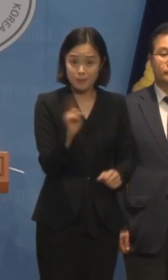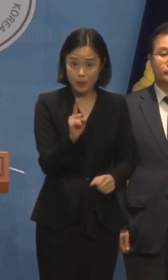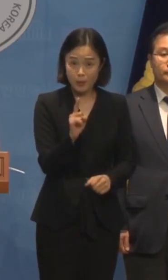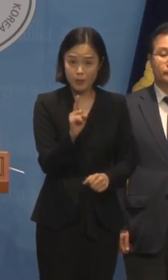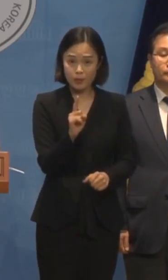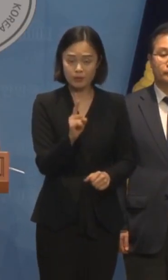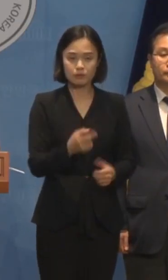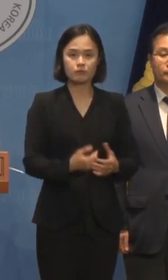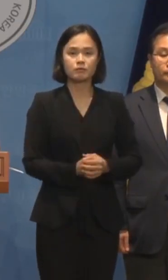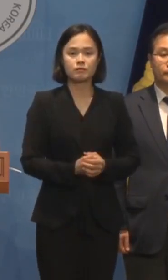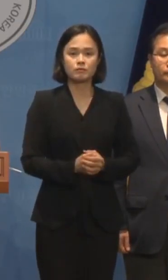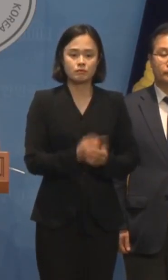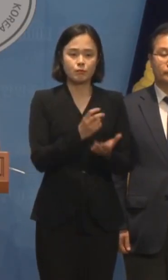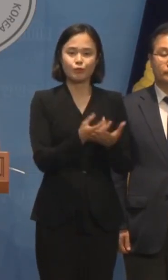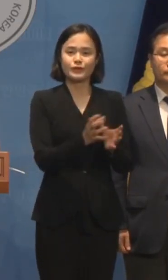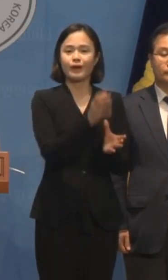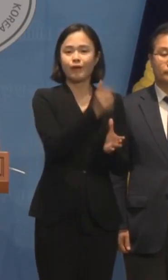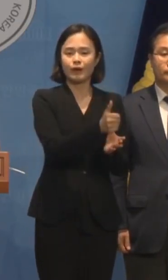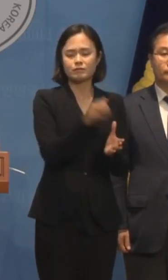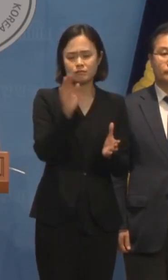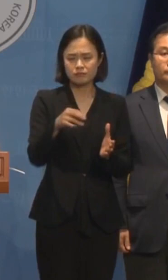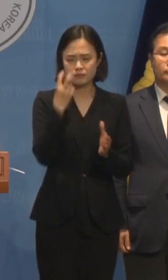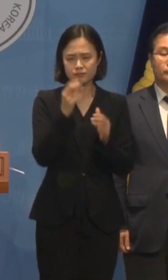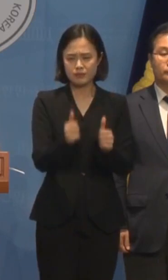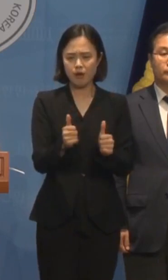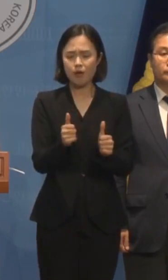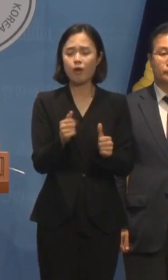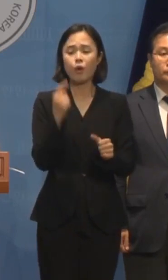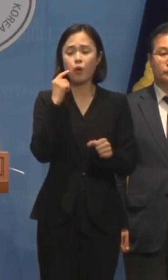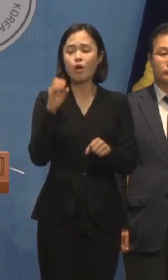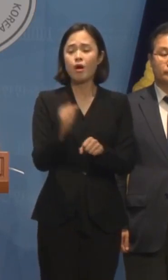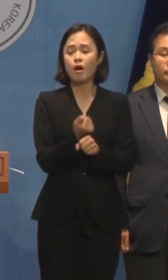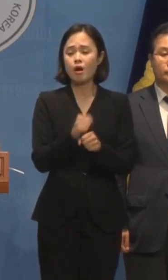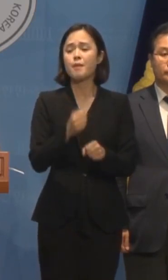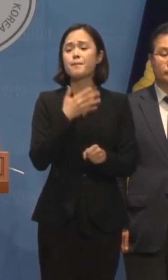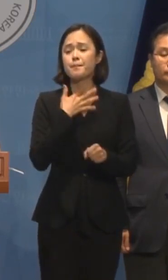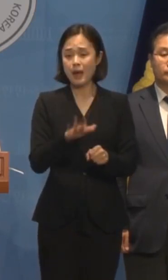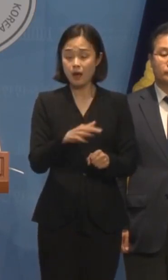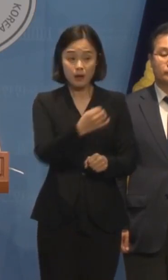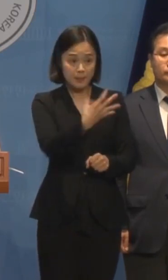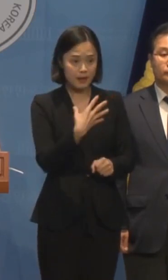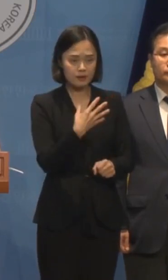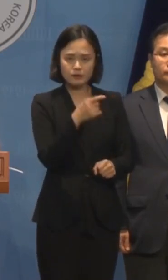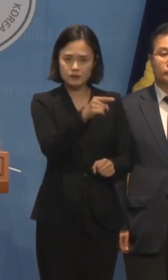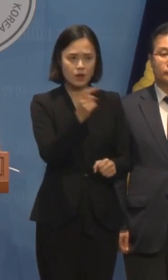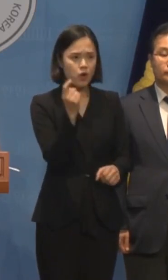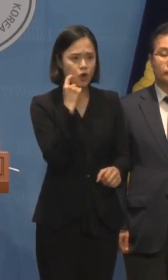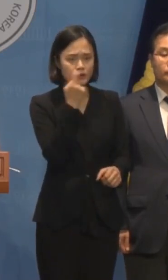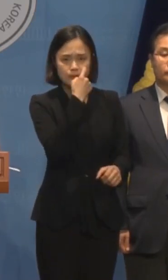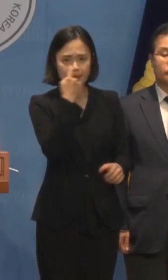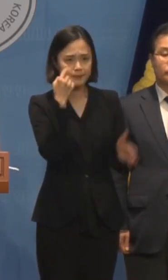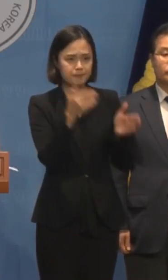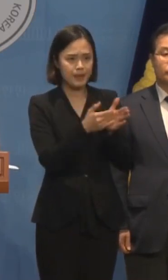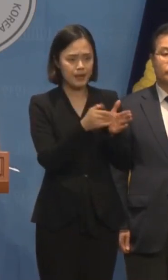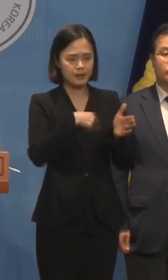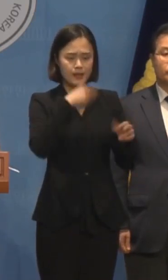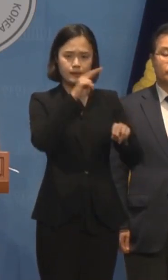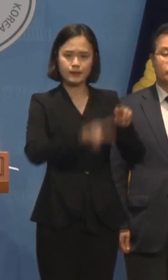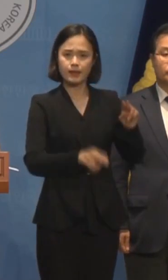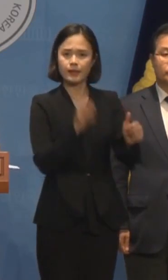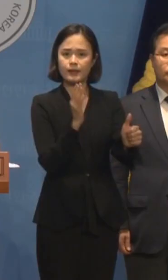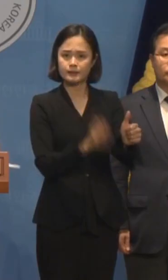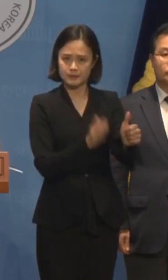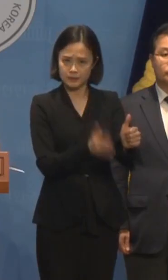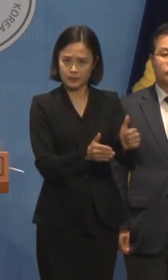장관은 스스로 공언한 대로 당장 사퇴하고 물러나기 바랍니다. 검찰독재대책위원회는 박상용 검사에